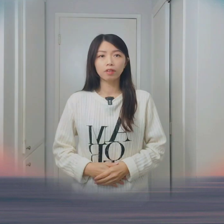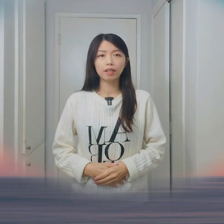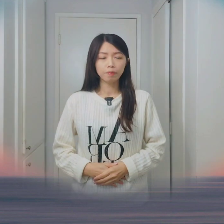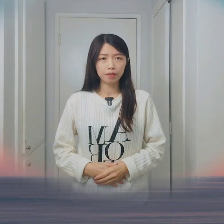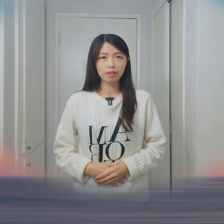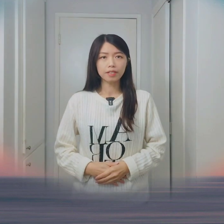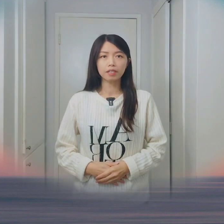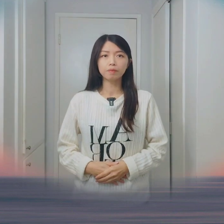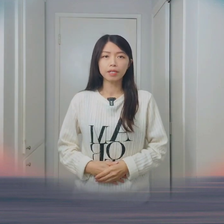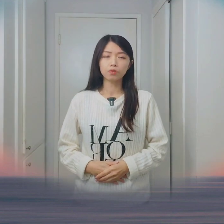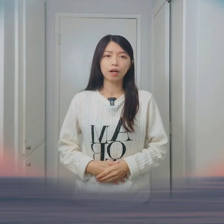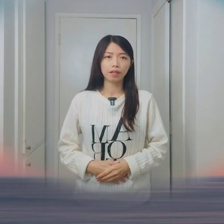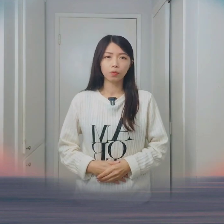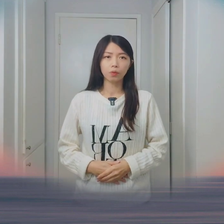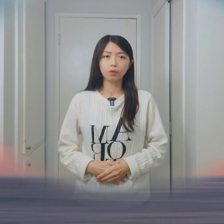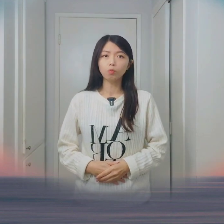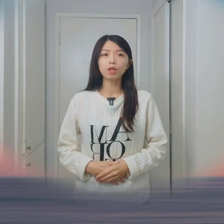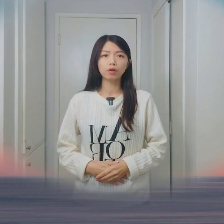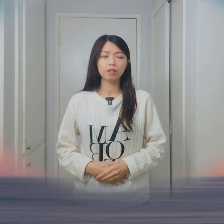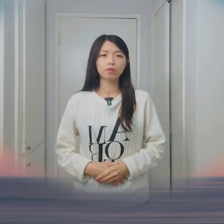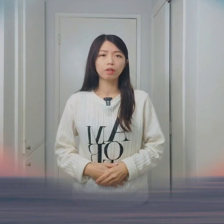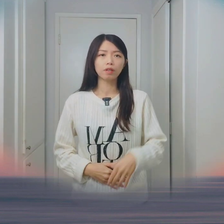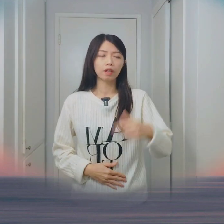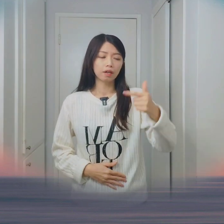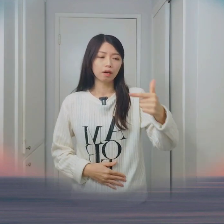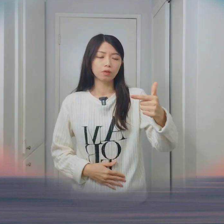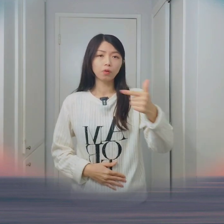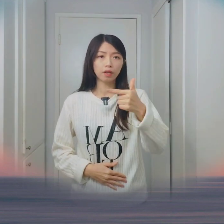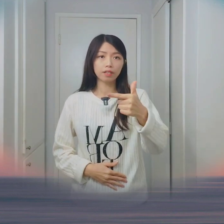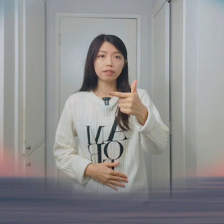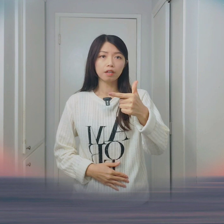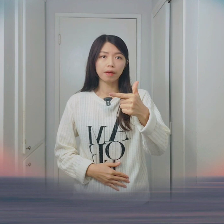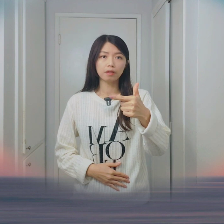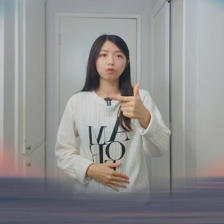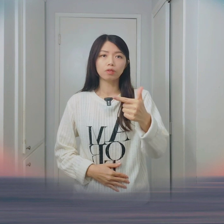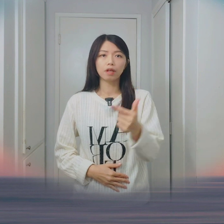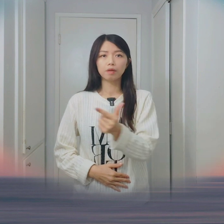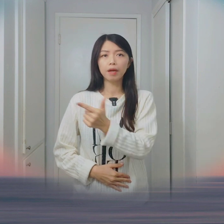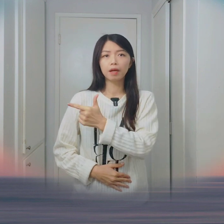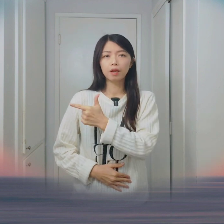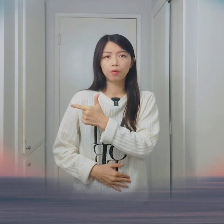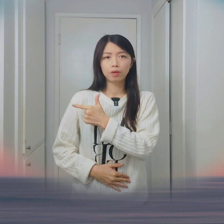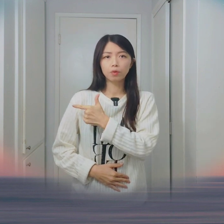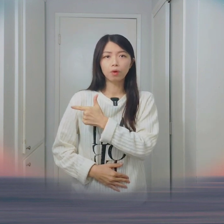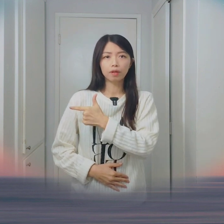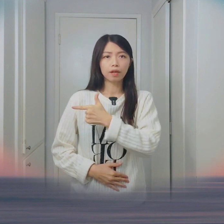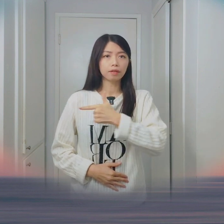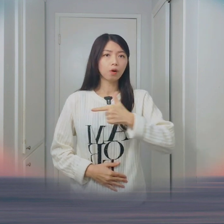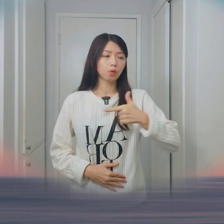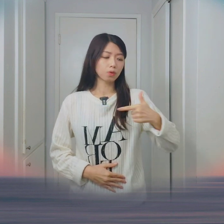너무 견디기 힘든 지금 이 순간에도 너무라고 하는 뜻의 수어는 손을 이렇게 니근처럼 만들어 주신 다음에